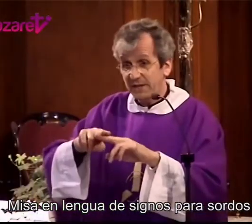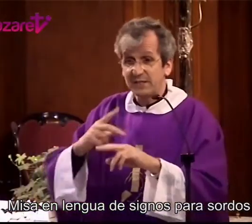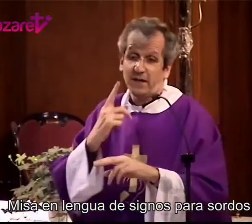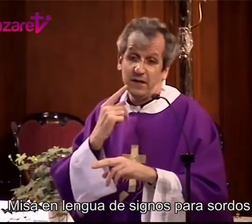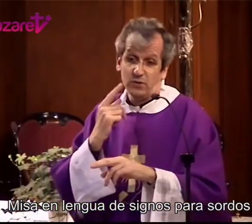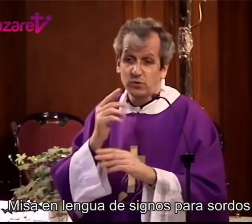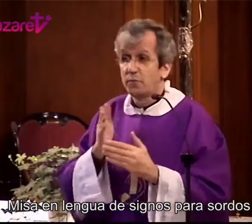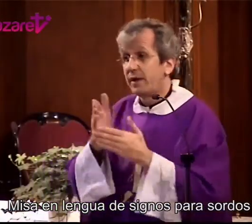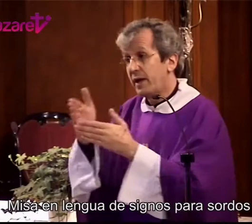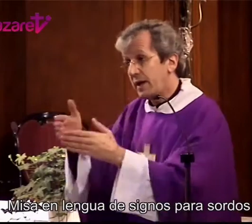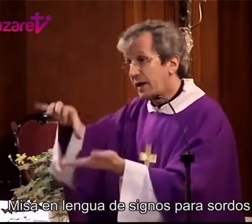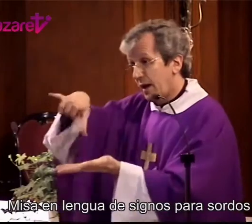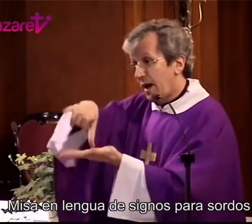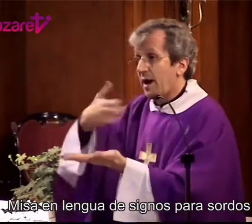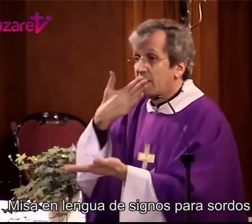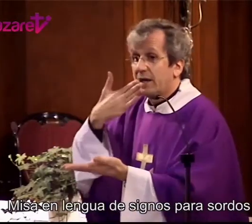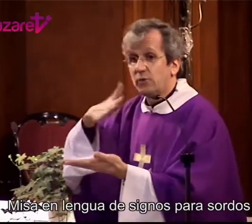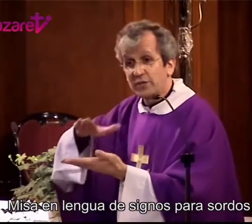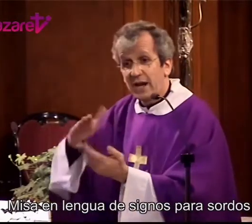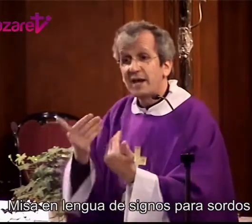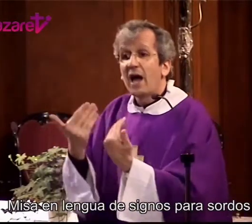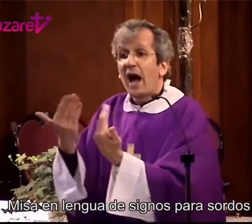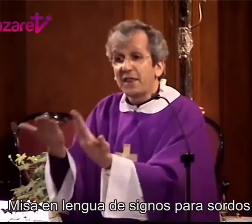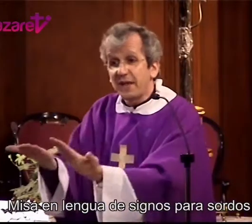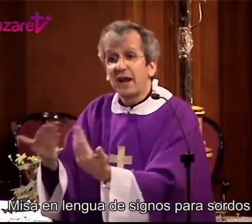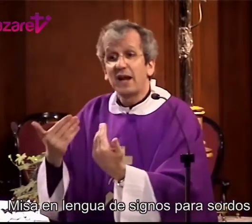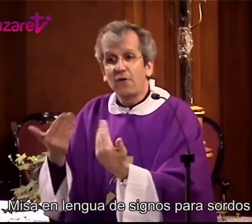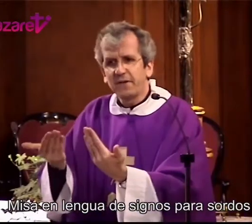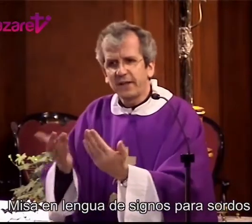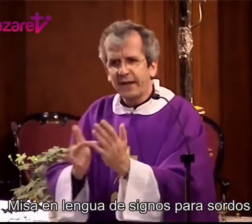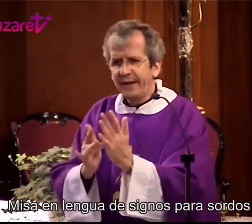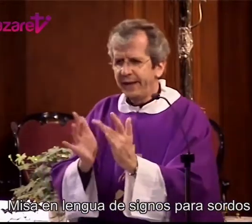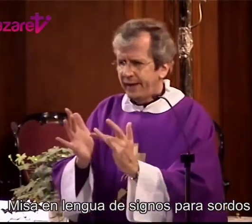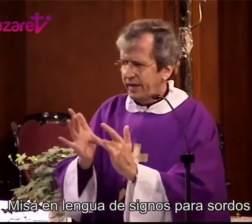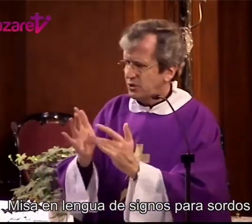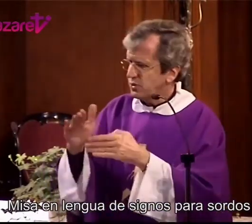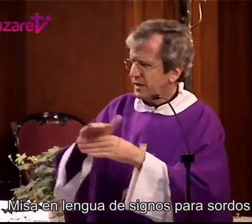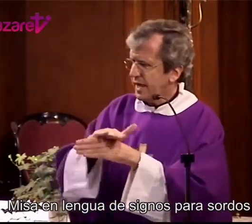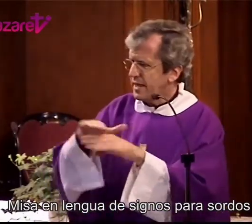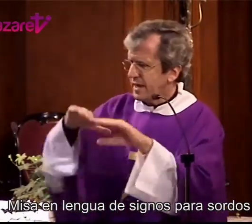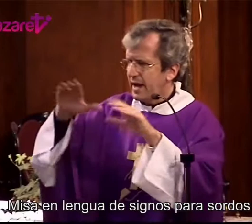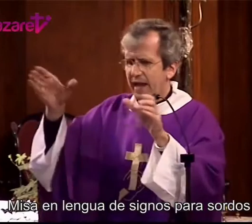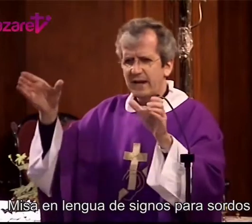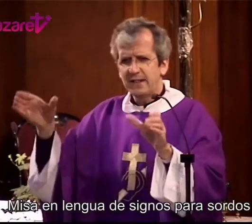que era costumbre ir a Jerusalén a hacer la ofrenda, Jesús entra en el